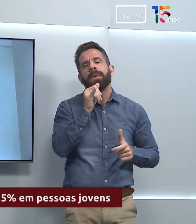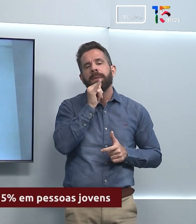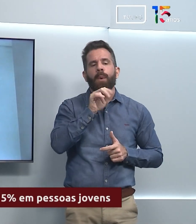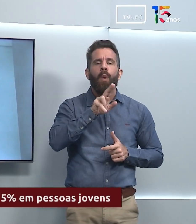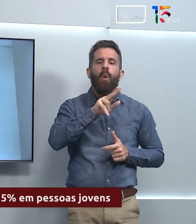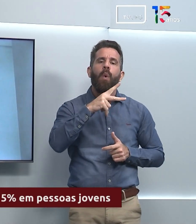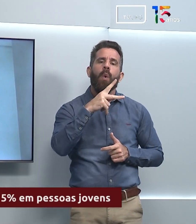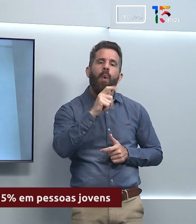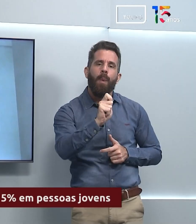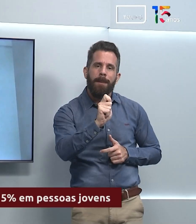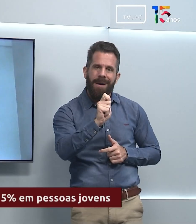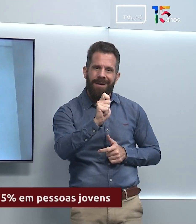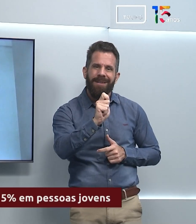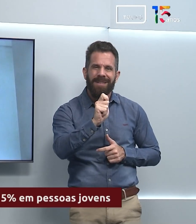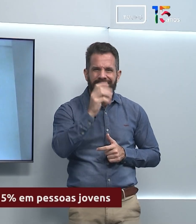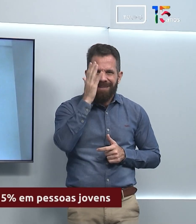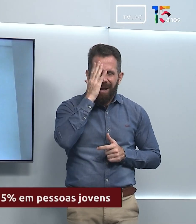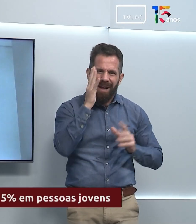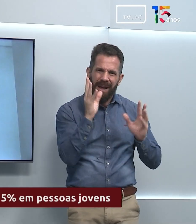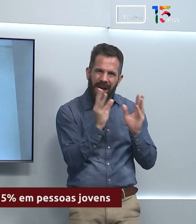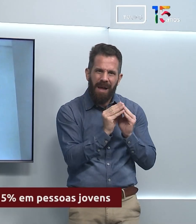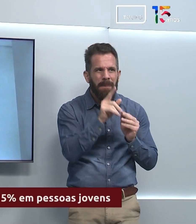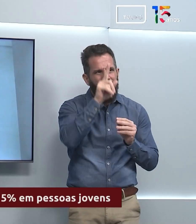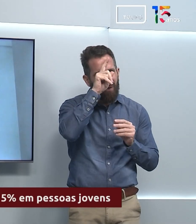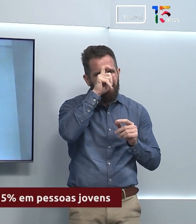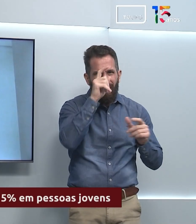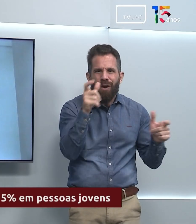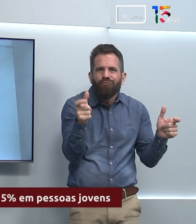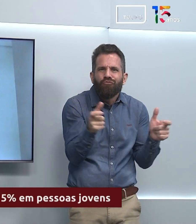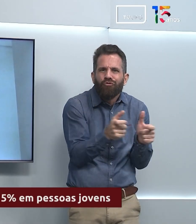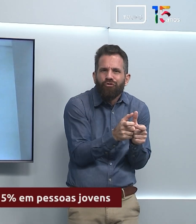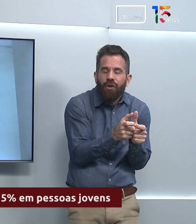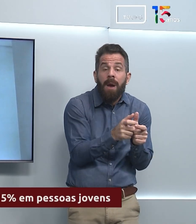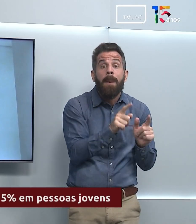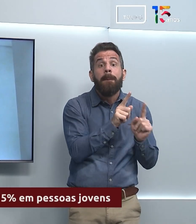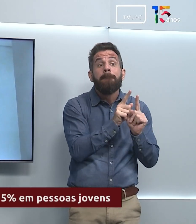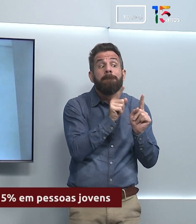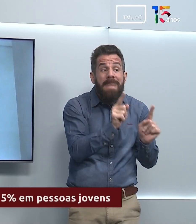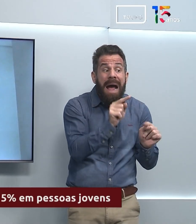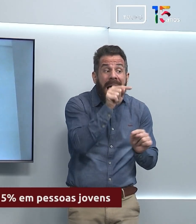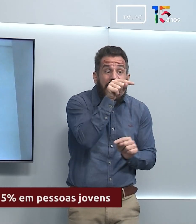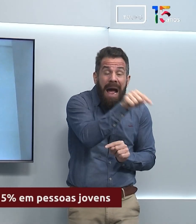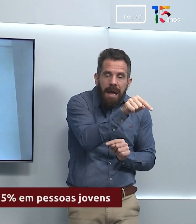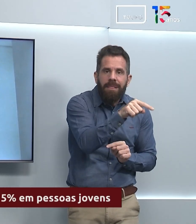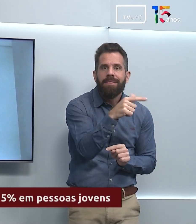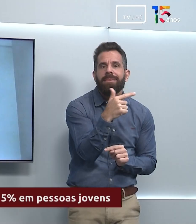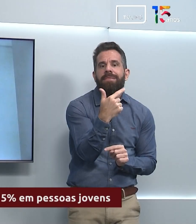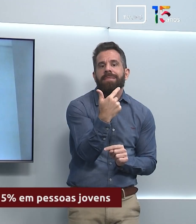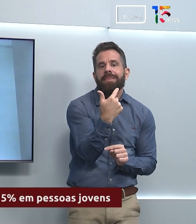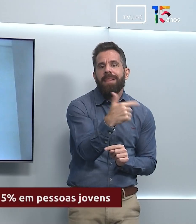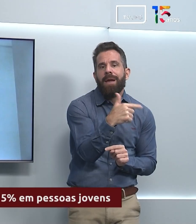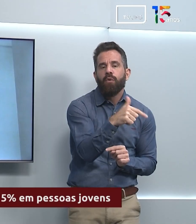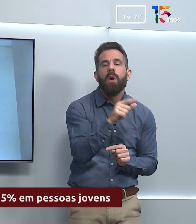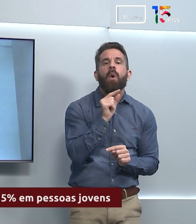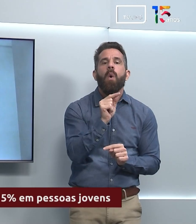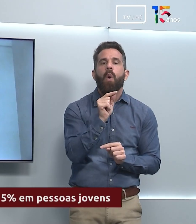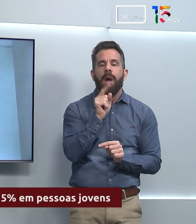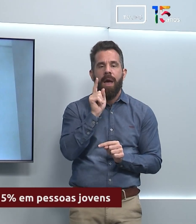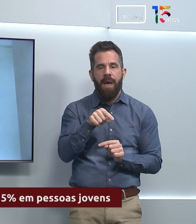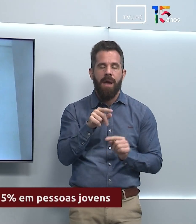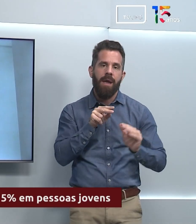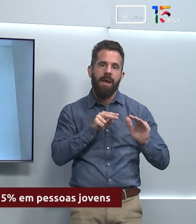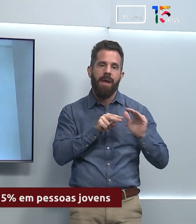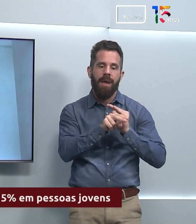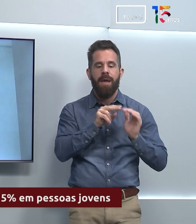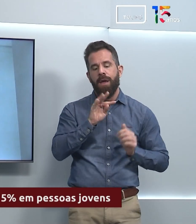que são unidades de pronto atendimento. Mas esses locais, eles não têm uma coisa fundamental, via de regra, que é a tomografia de crânio,